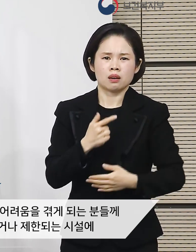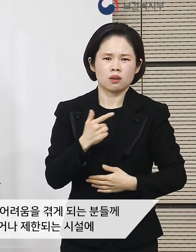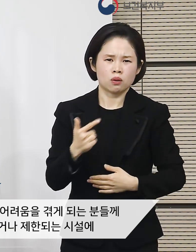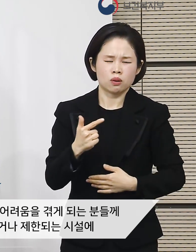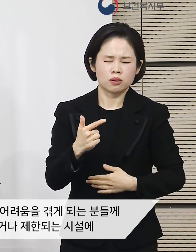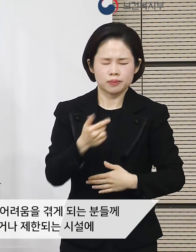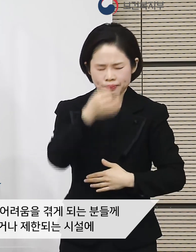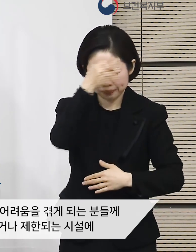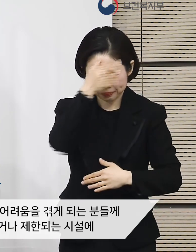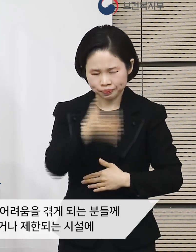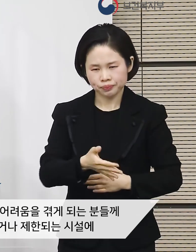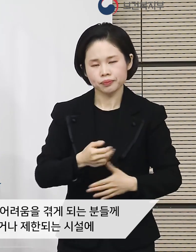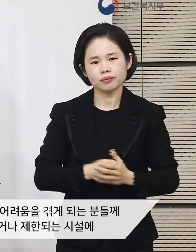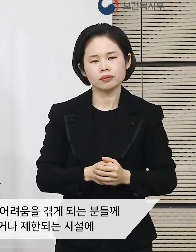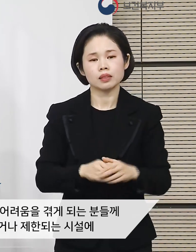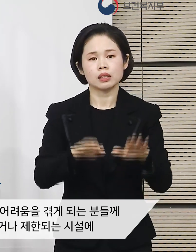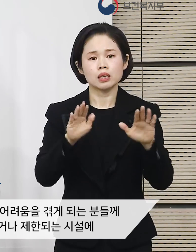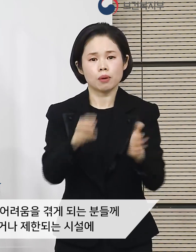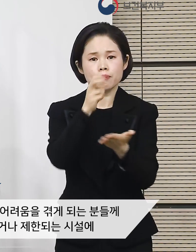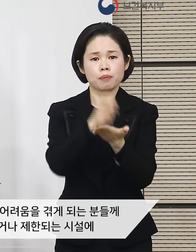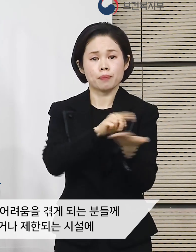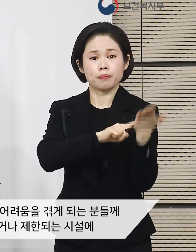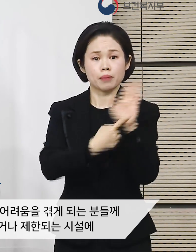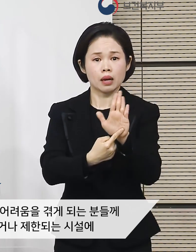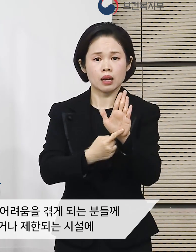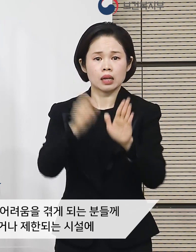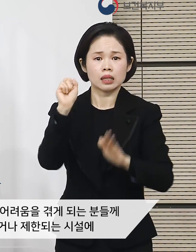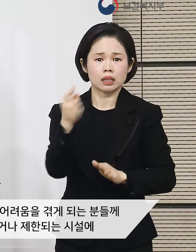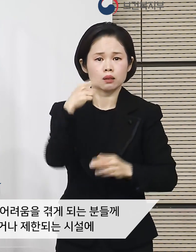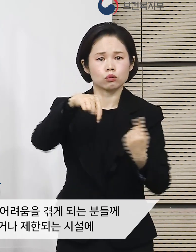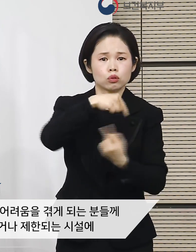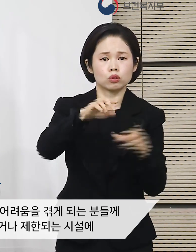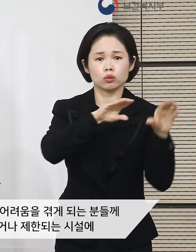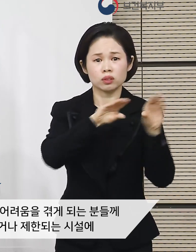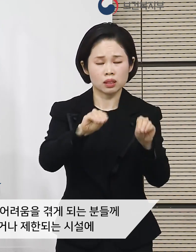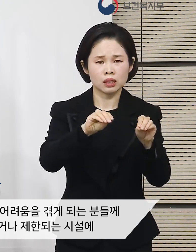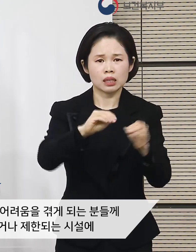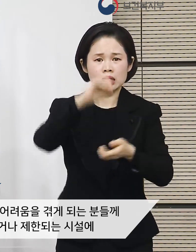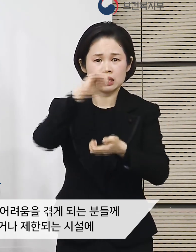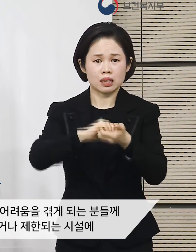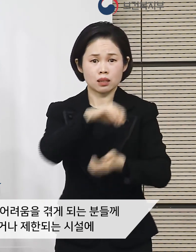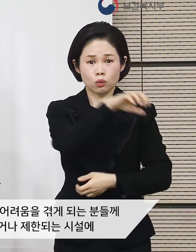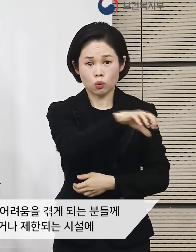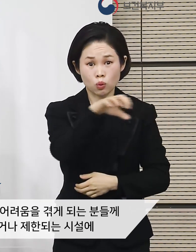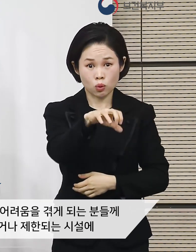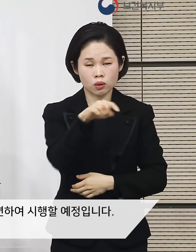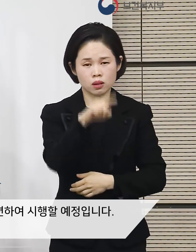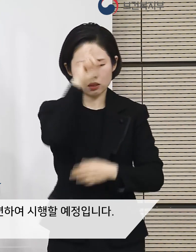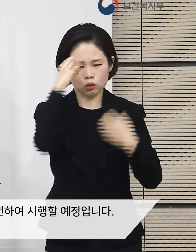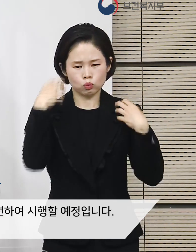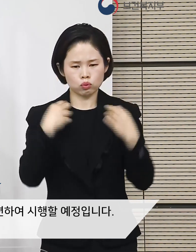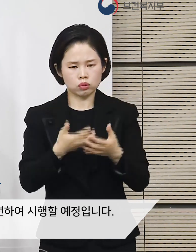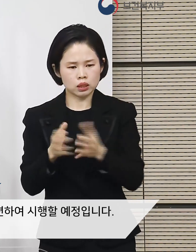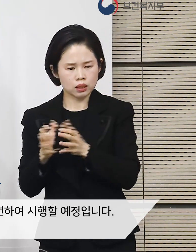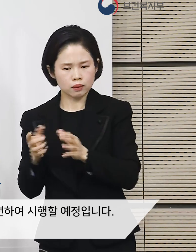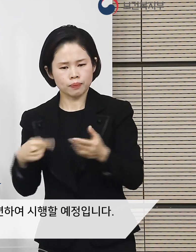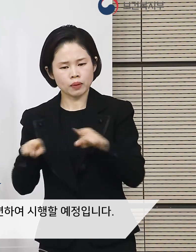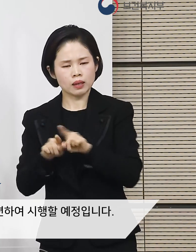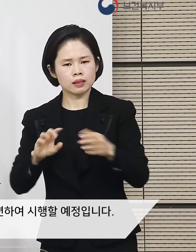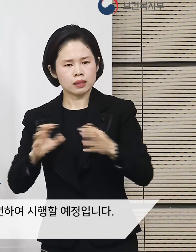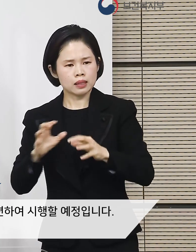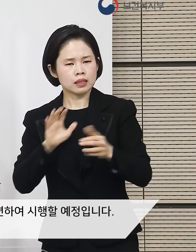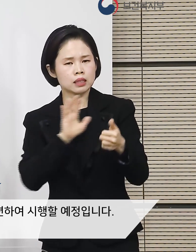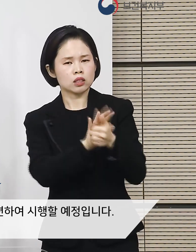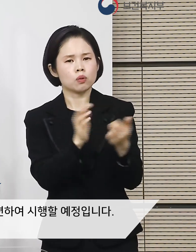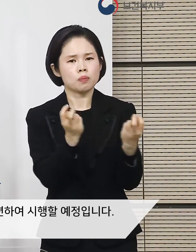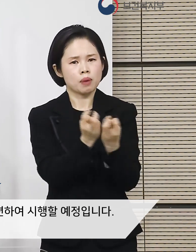송구스럽습니다. 이번 조치로 운영이 중단되거나 제한되는 시설에 대해서는 관계 부처와